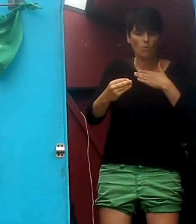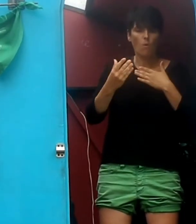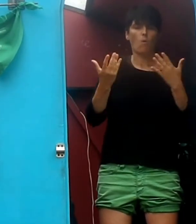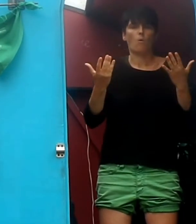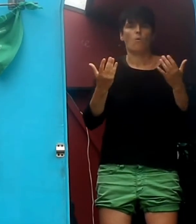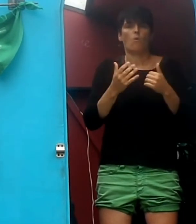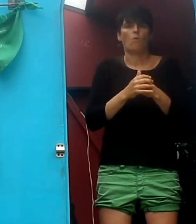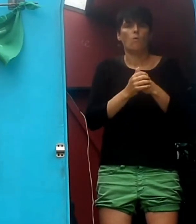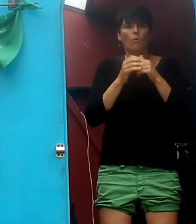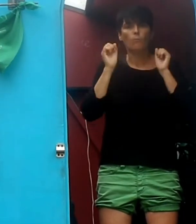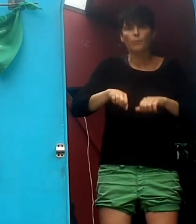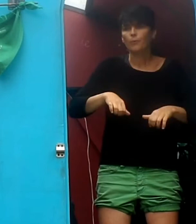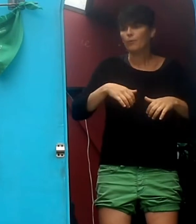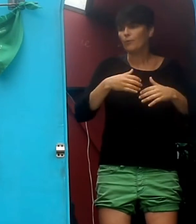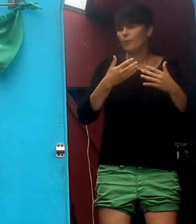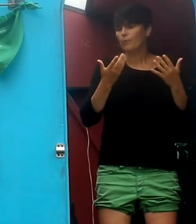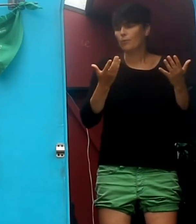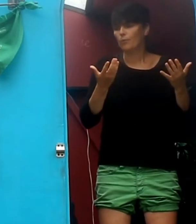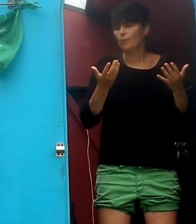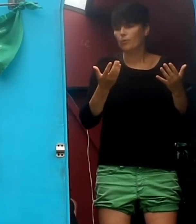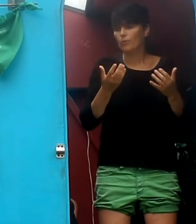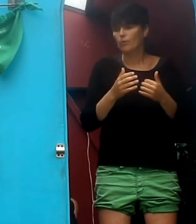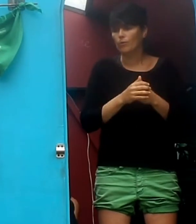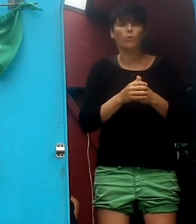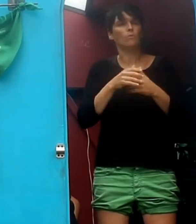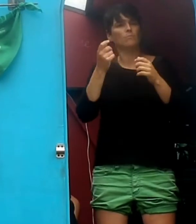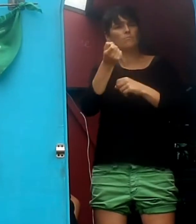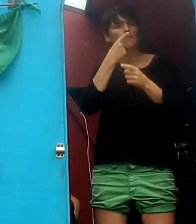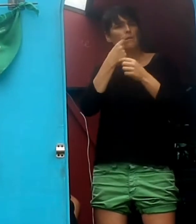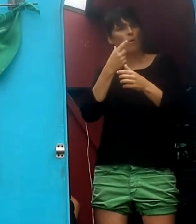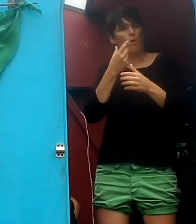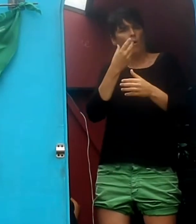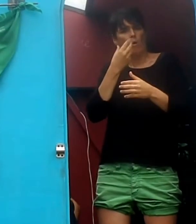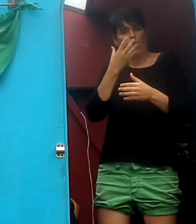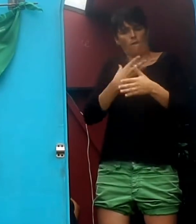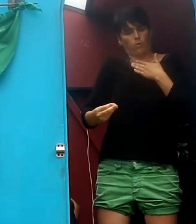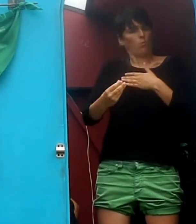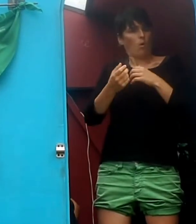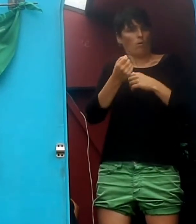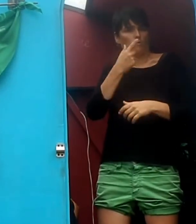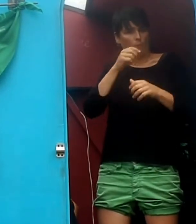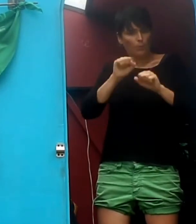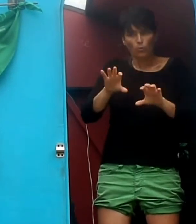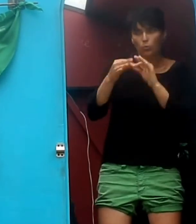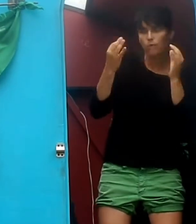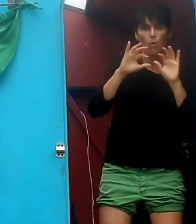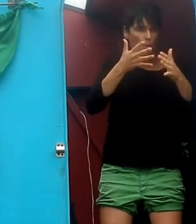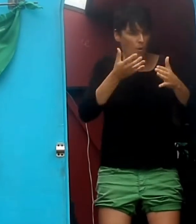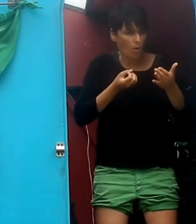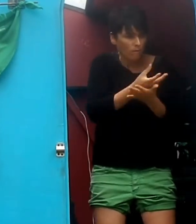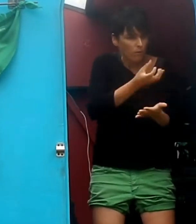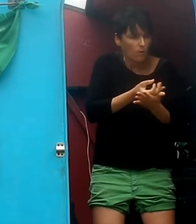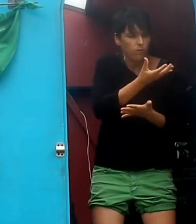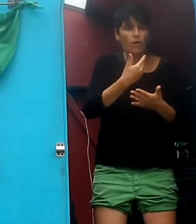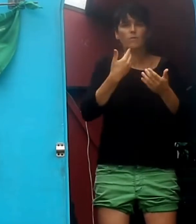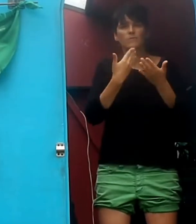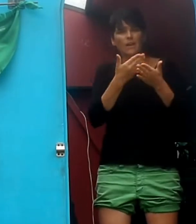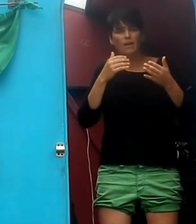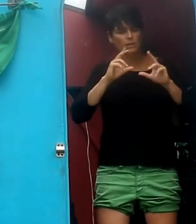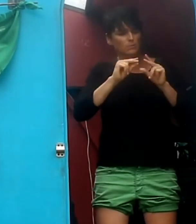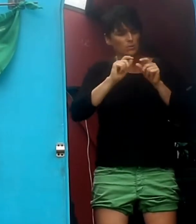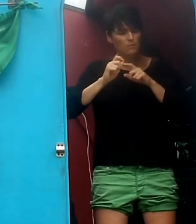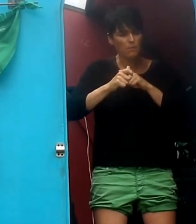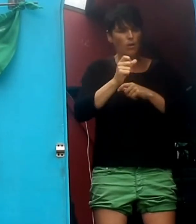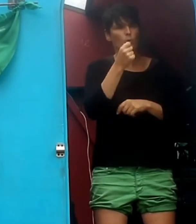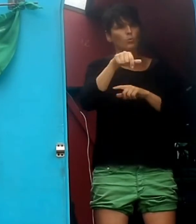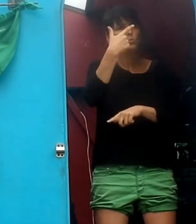l'avortement, sur comment on peut trouver du misoprostol, comment ça se passe justement, la prise des 12 pilules, tout